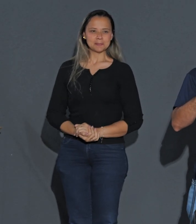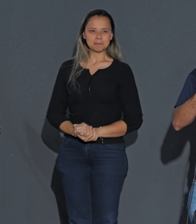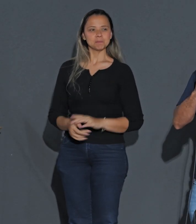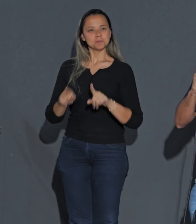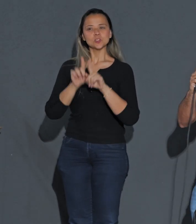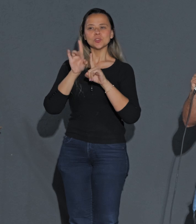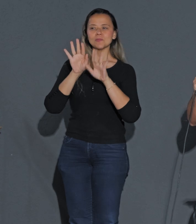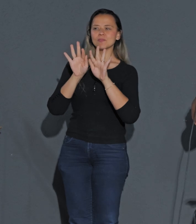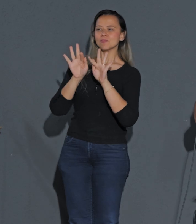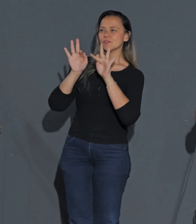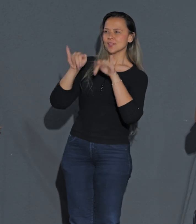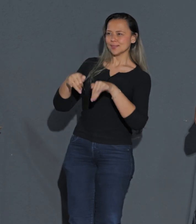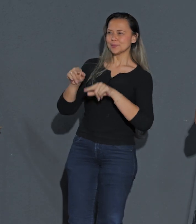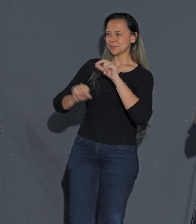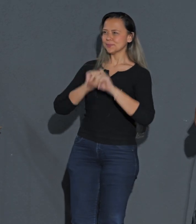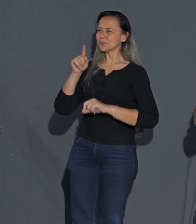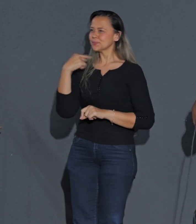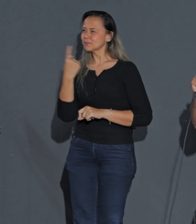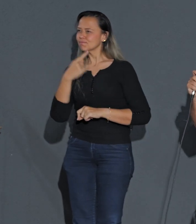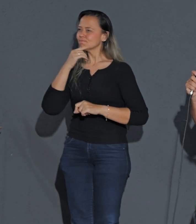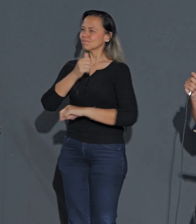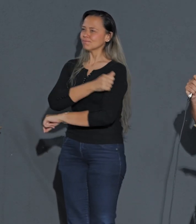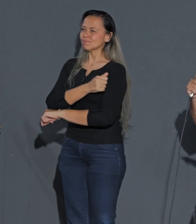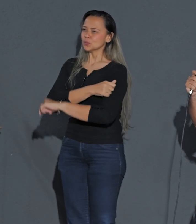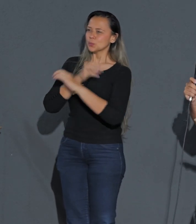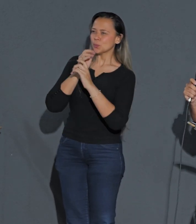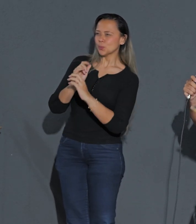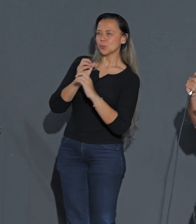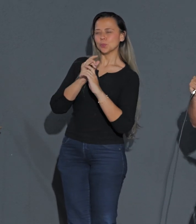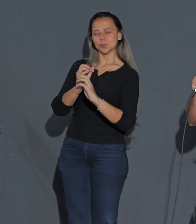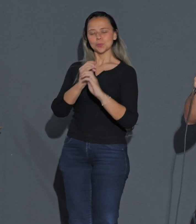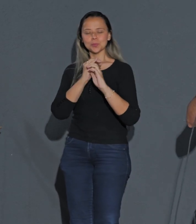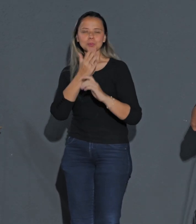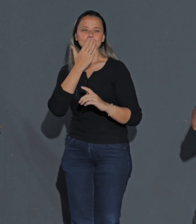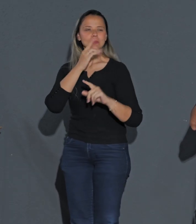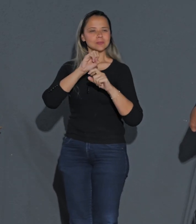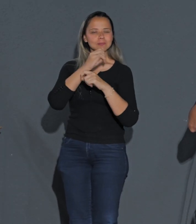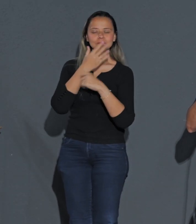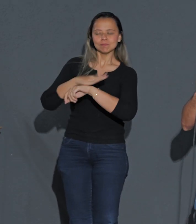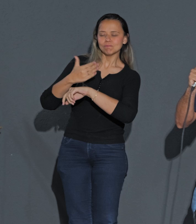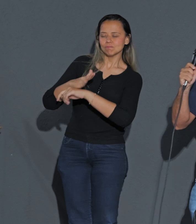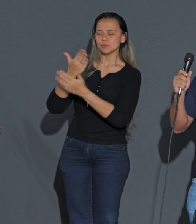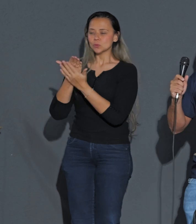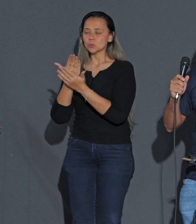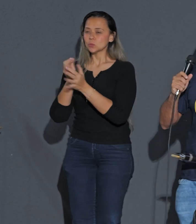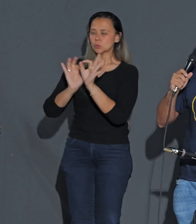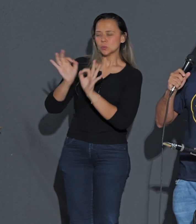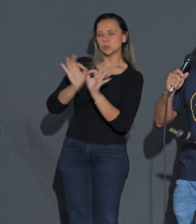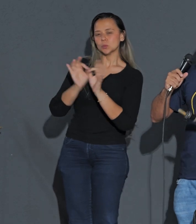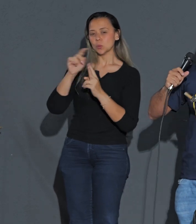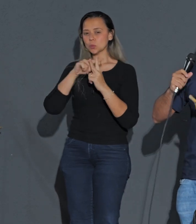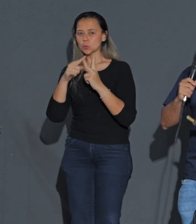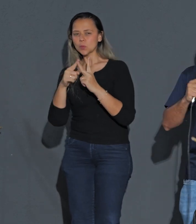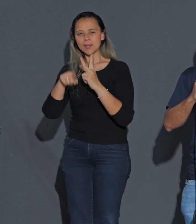E só para finalizar, né? A gente vê que os alunos tocando, independente do nível da peça, né, se é um estudo, se é uma escala, ou se é realmente um